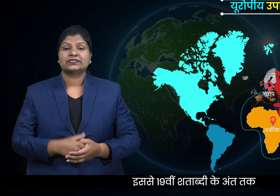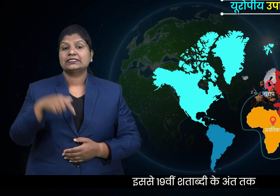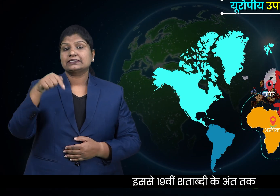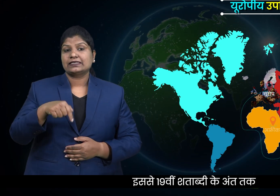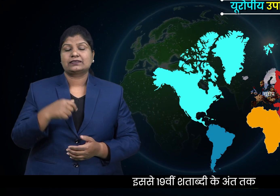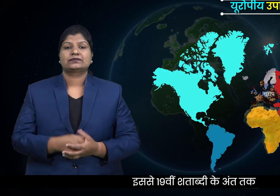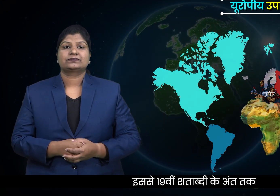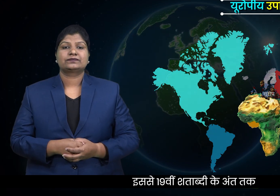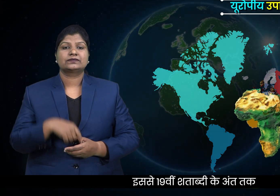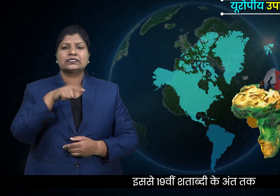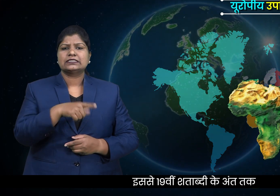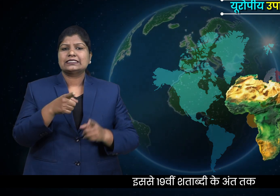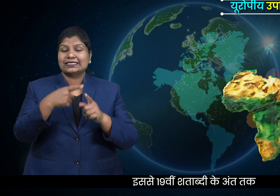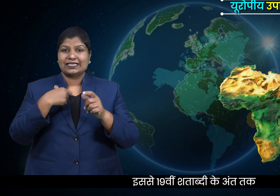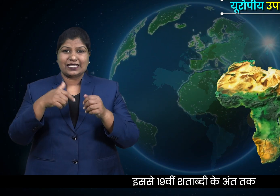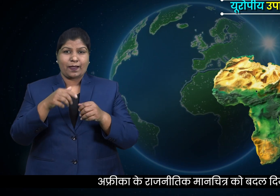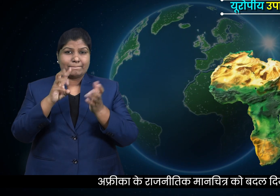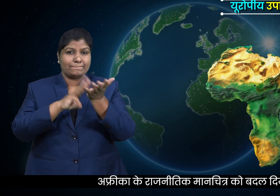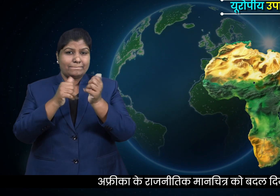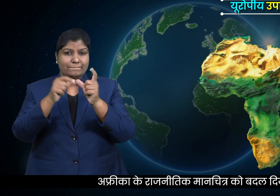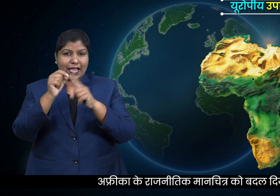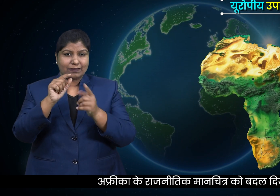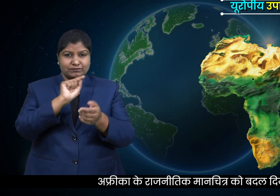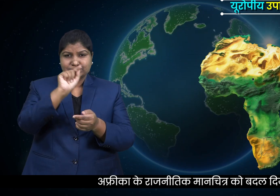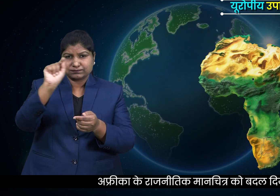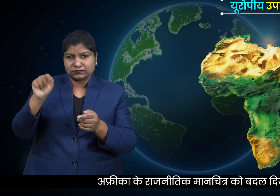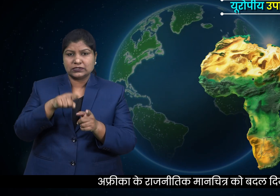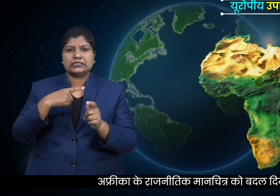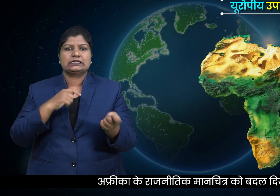इससे 19वीं शताब्दी के अंत तक अफ्रीका के